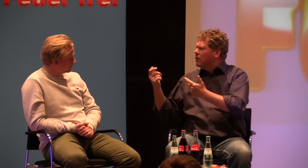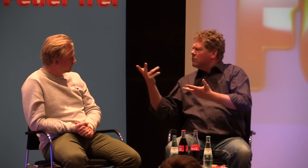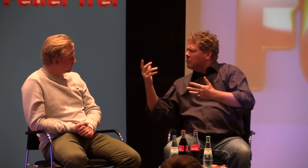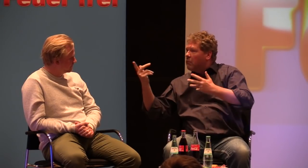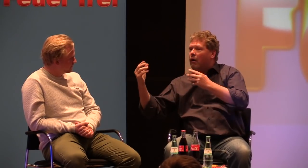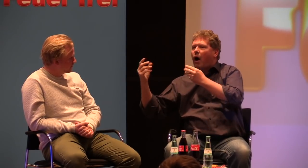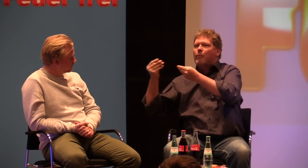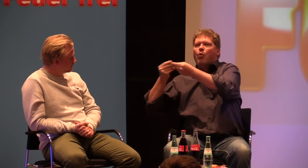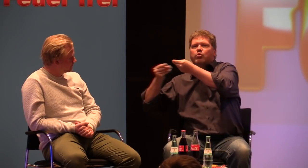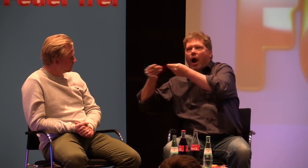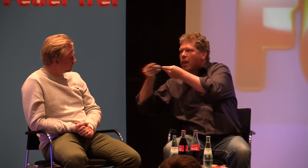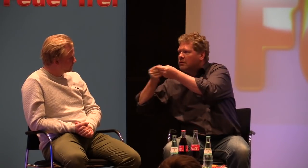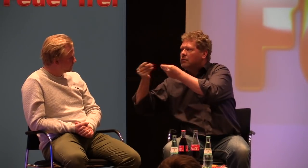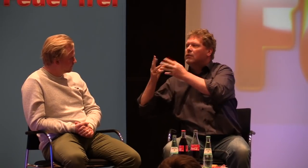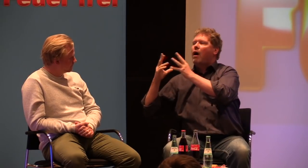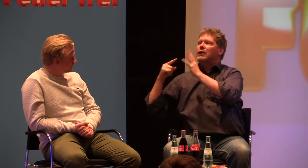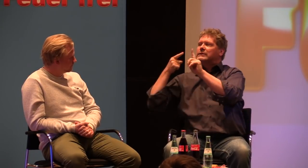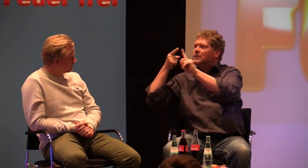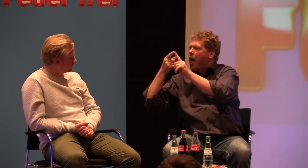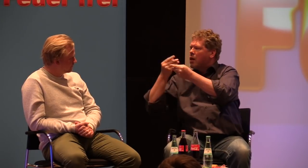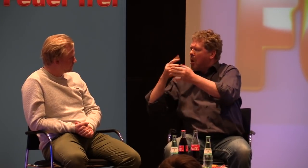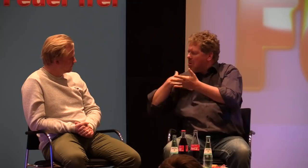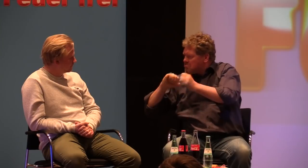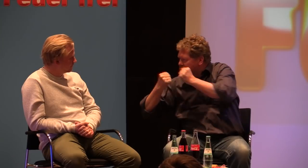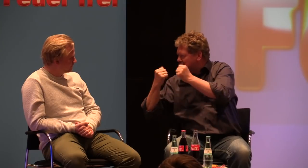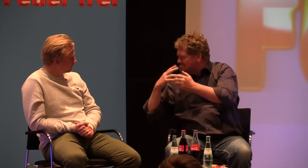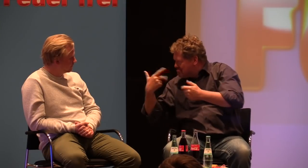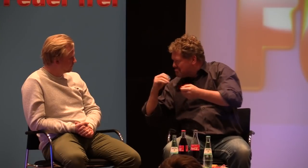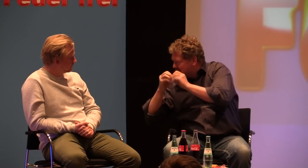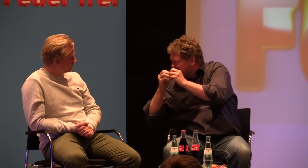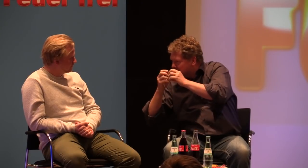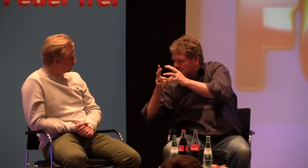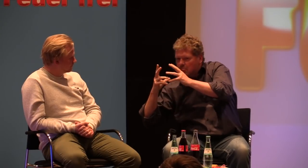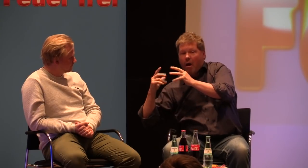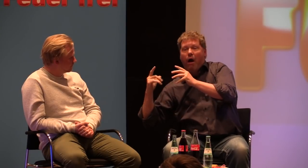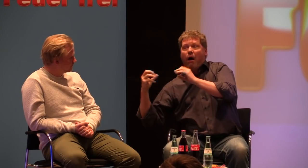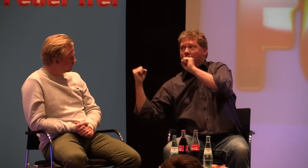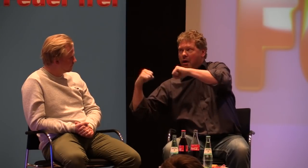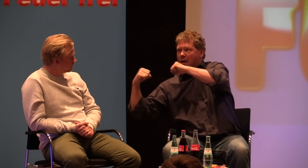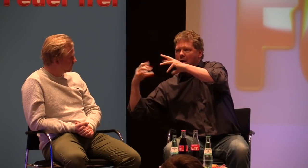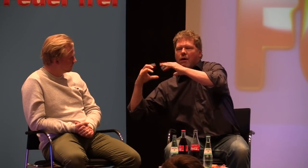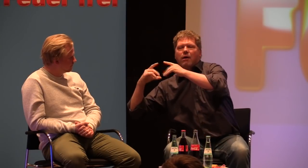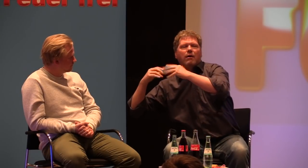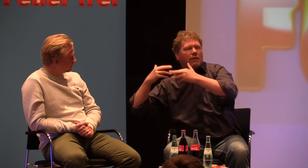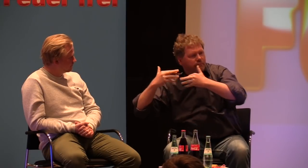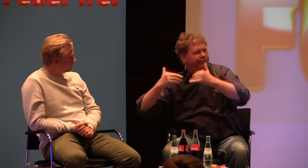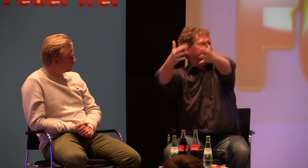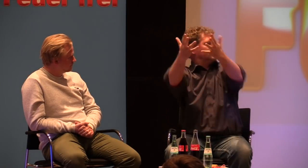aufeinandertreffen und hier WhatsApp, SMS und was es nicht alles gibt. Und früher war es halt einfach so, dass wir natürlich uns mal, dass man sich